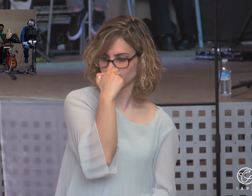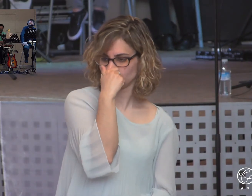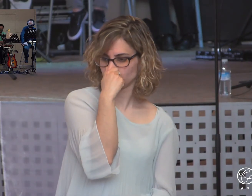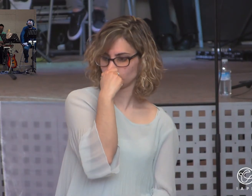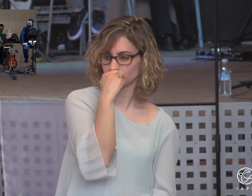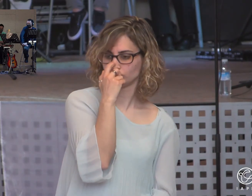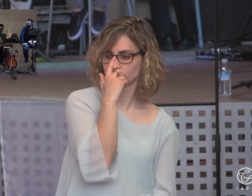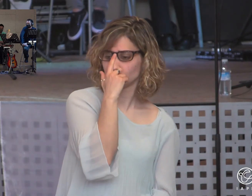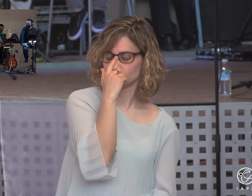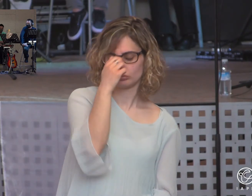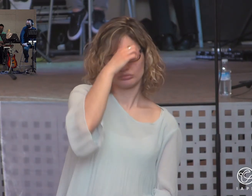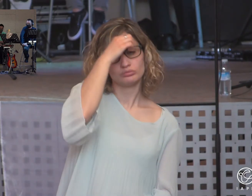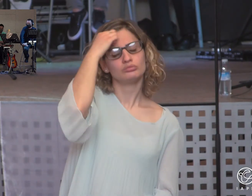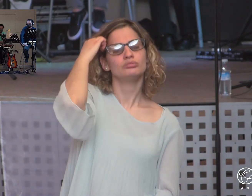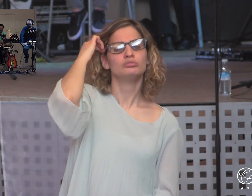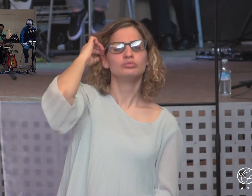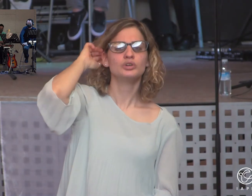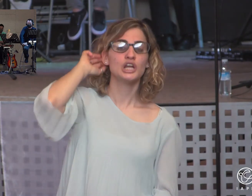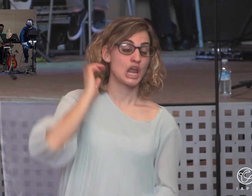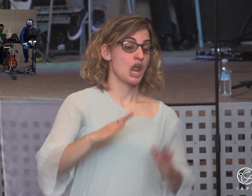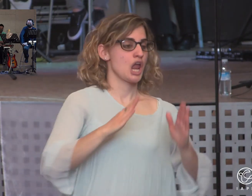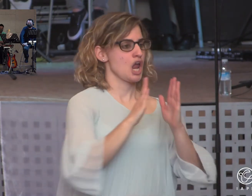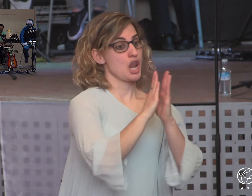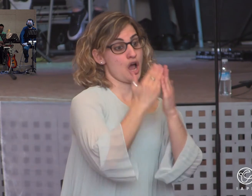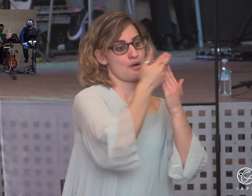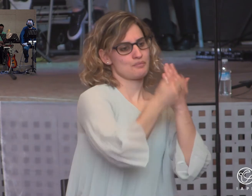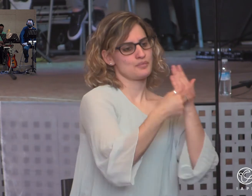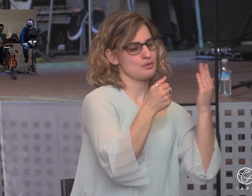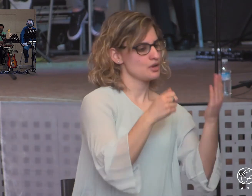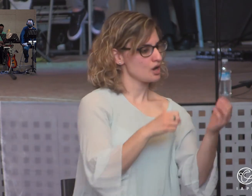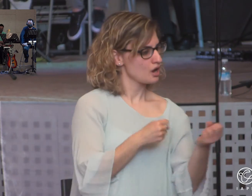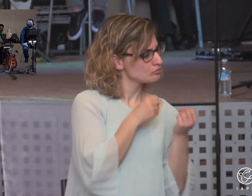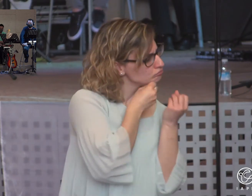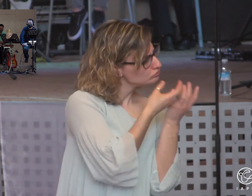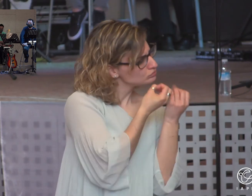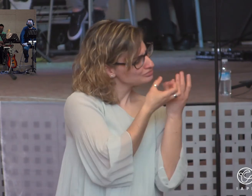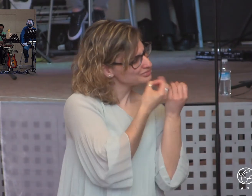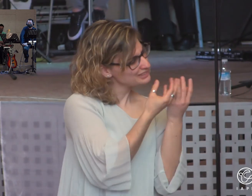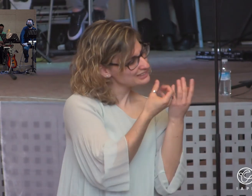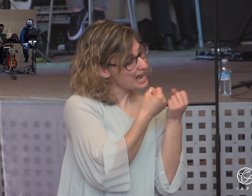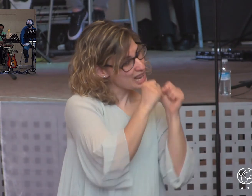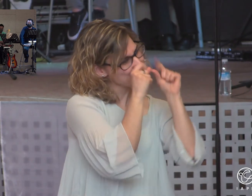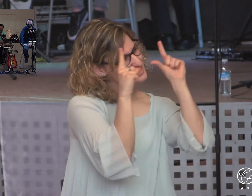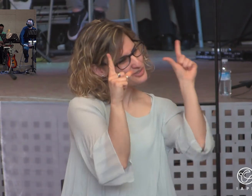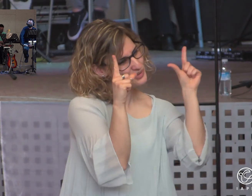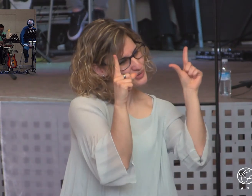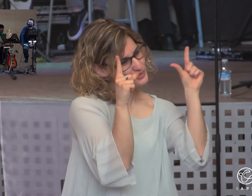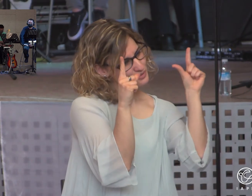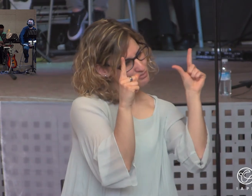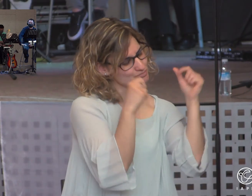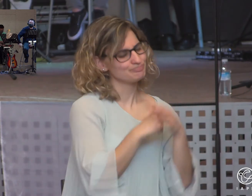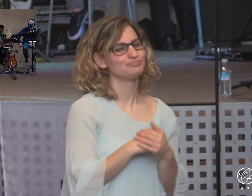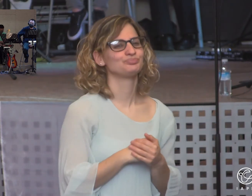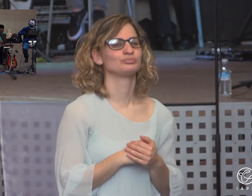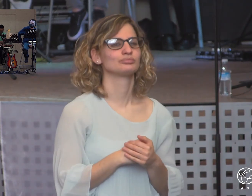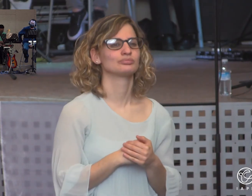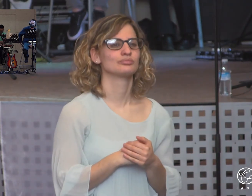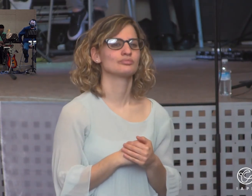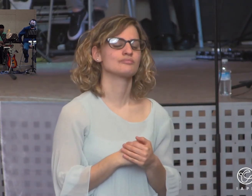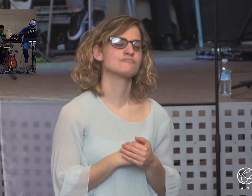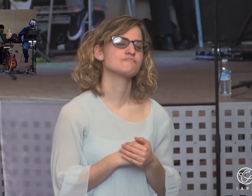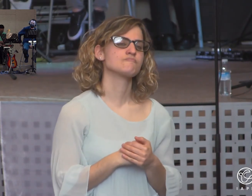28:6, Mateo 28:5 dice a las mujeres que llegaron hasta donde